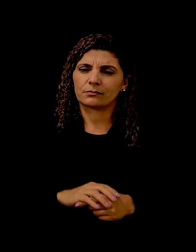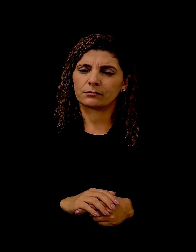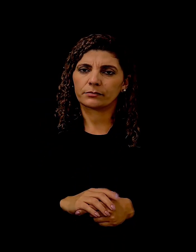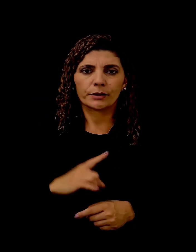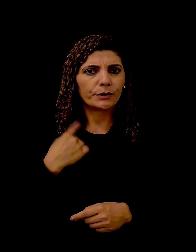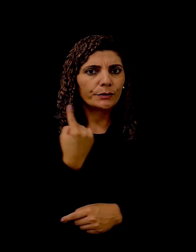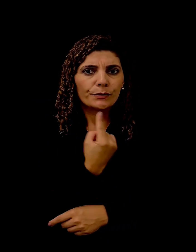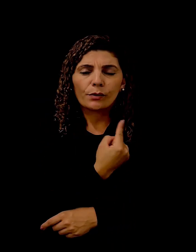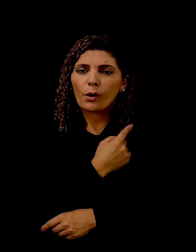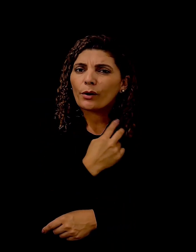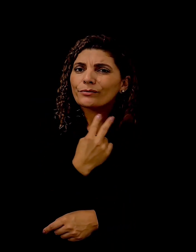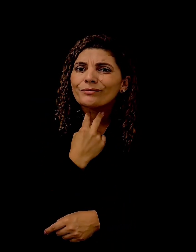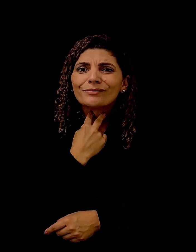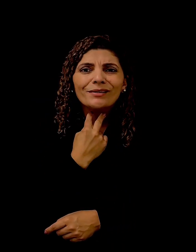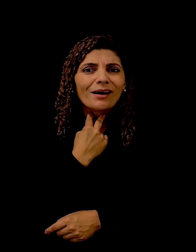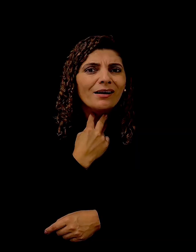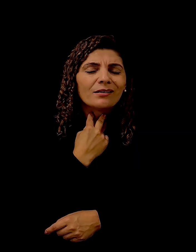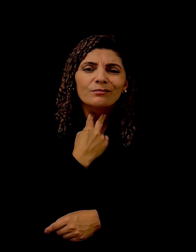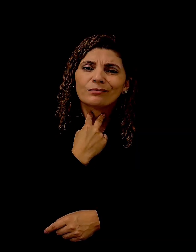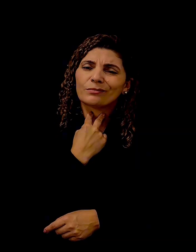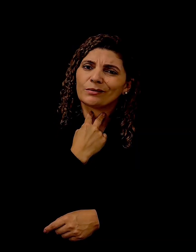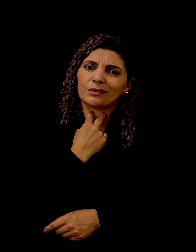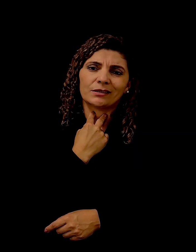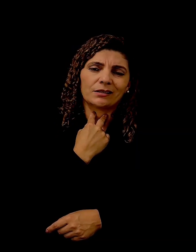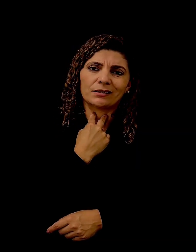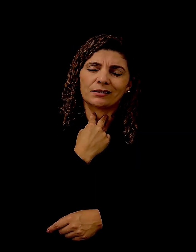podemos nos conduzir,